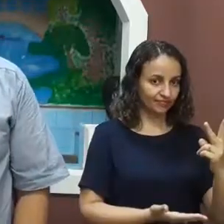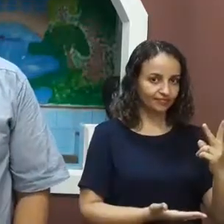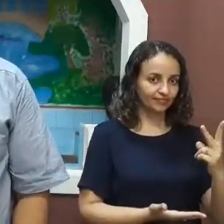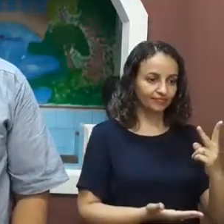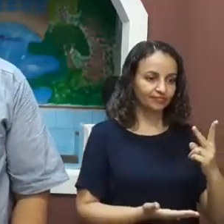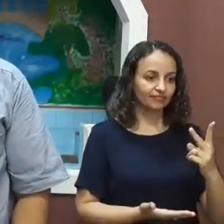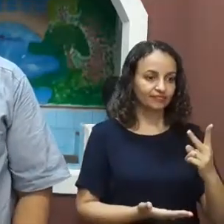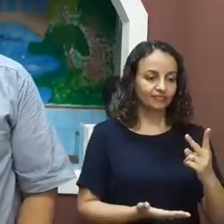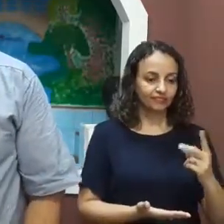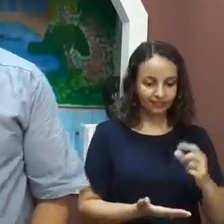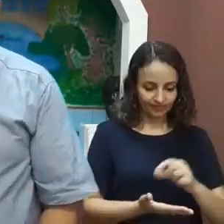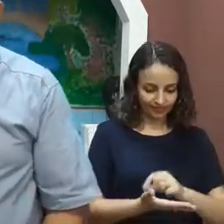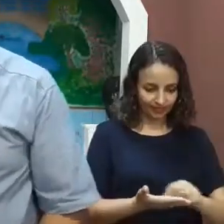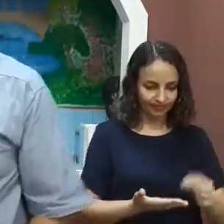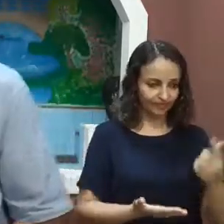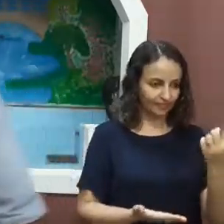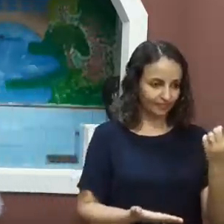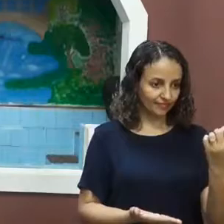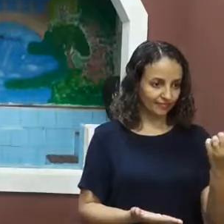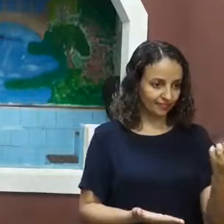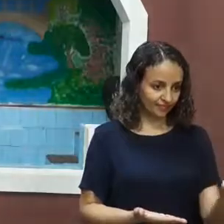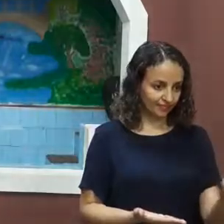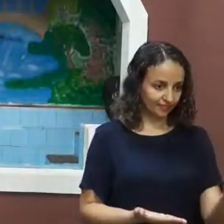de 16 a 23.